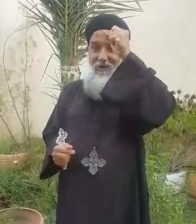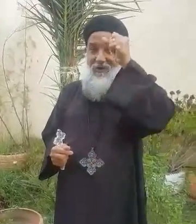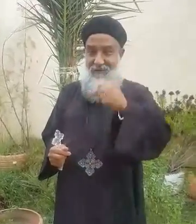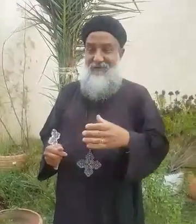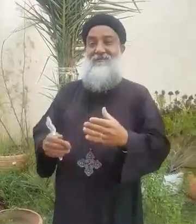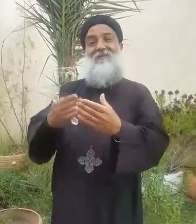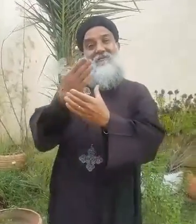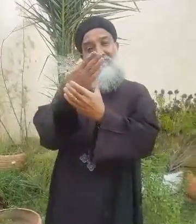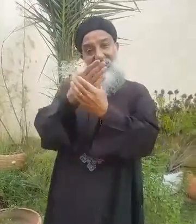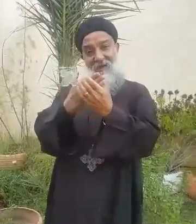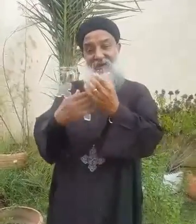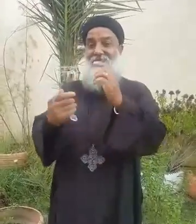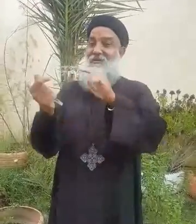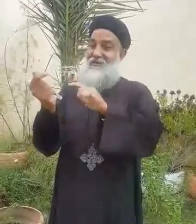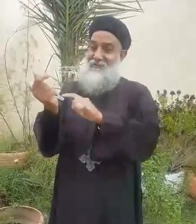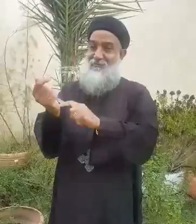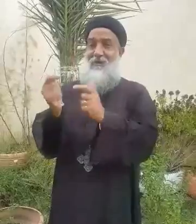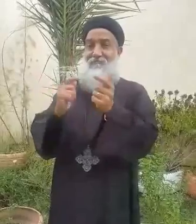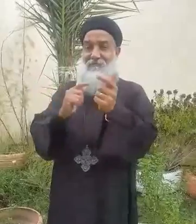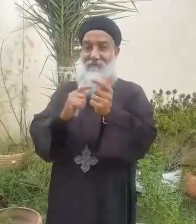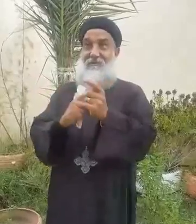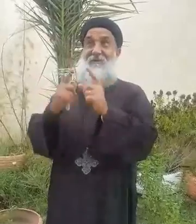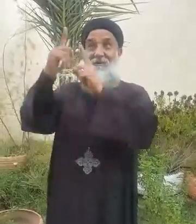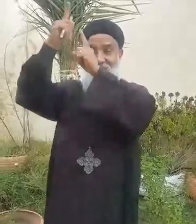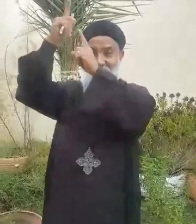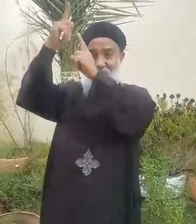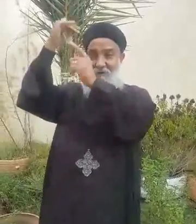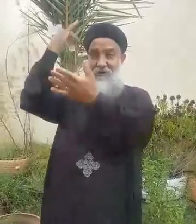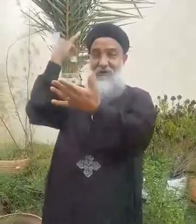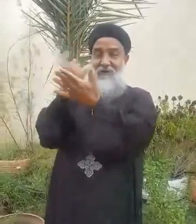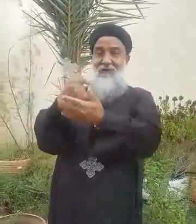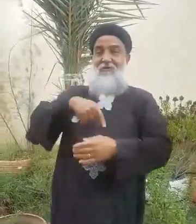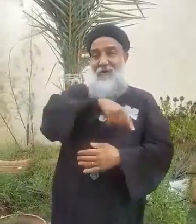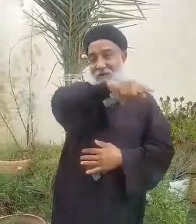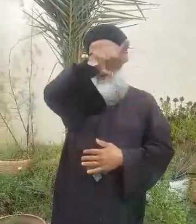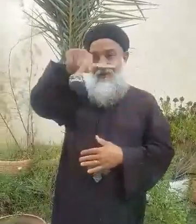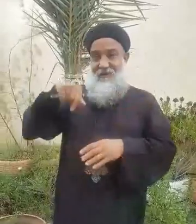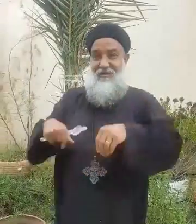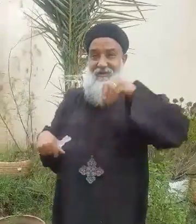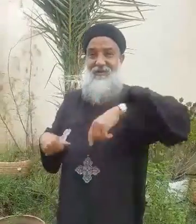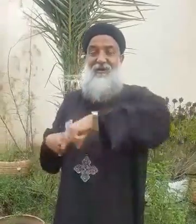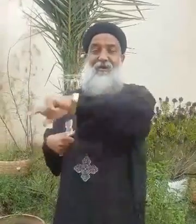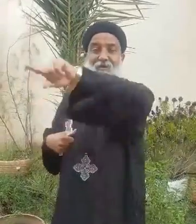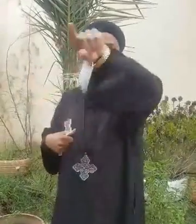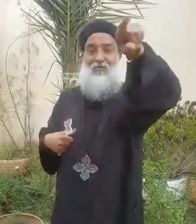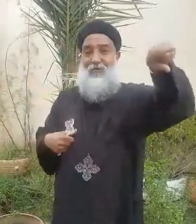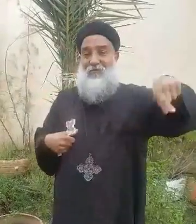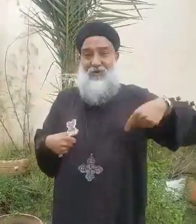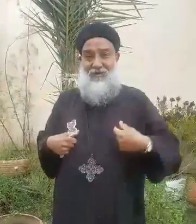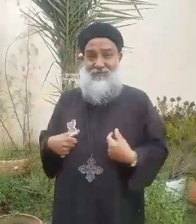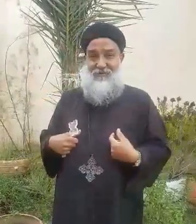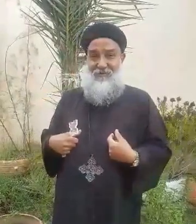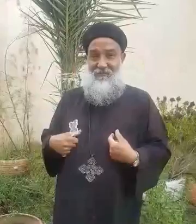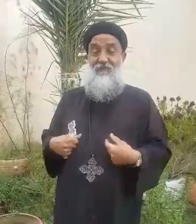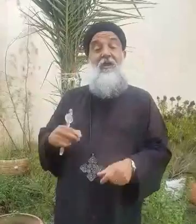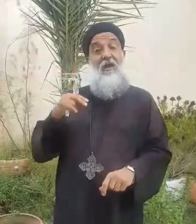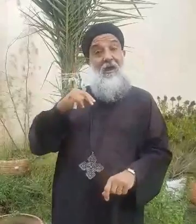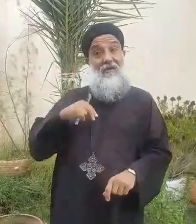بكره عيد ميلاد يسوع المسيح ربنا والهنا ومخلصنا.